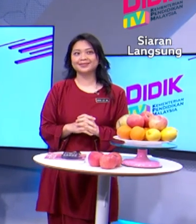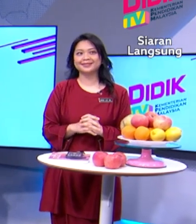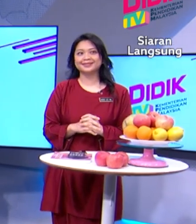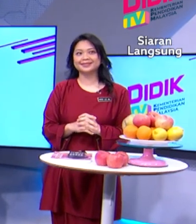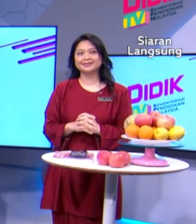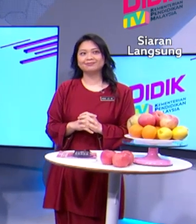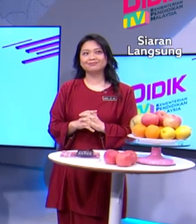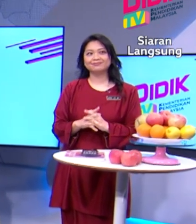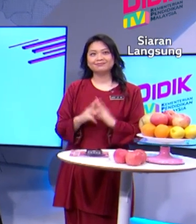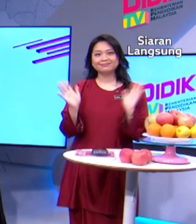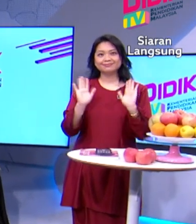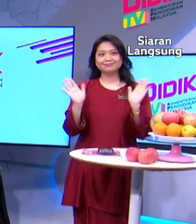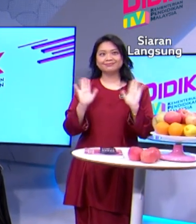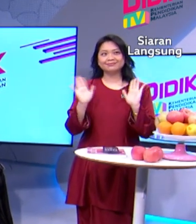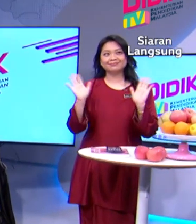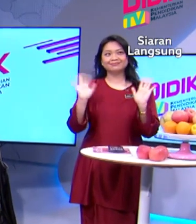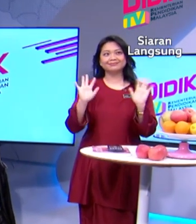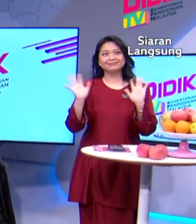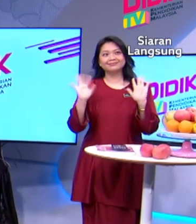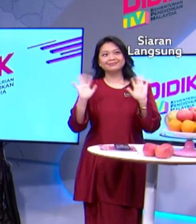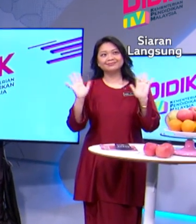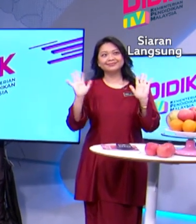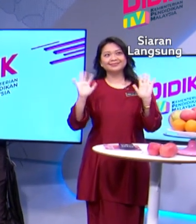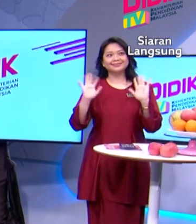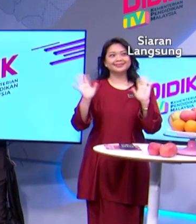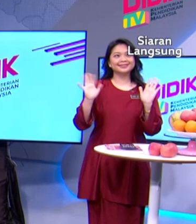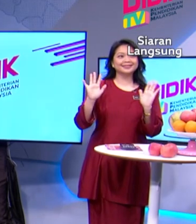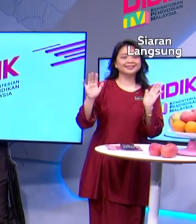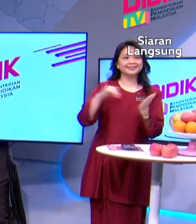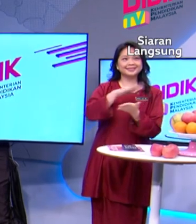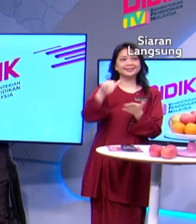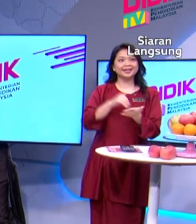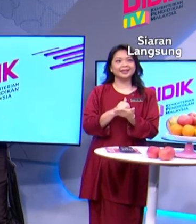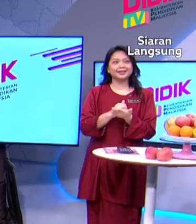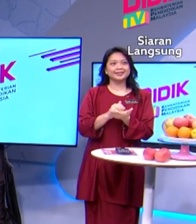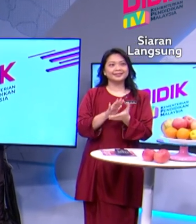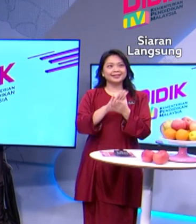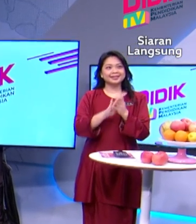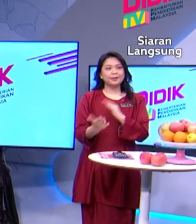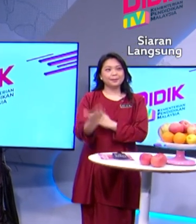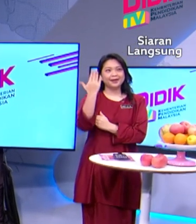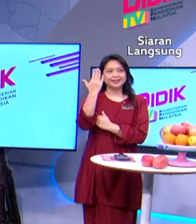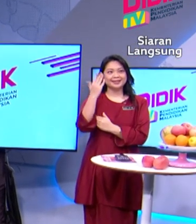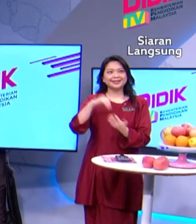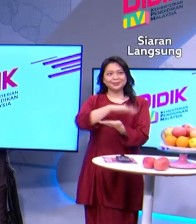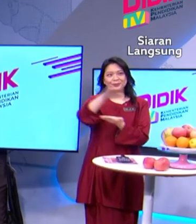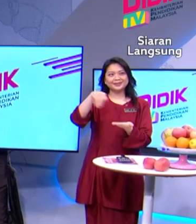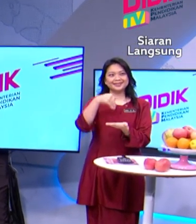jangkauan Hai semua Hai selamat pagi selamat pagi semua